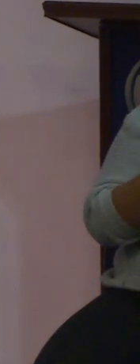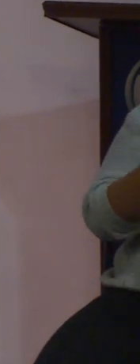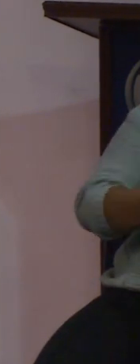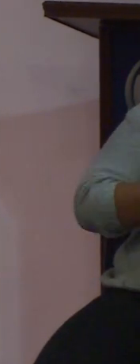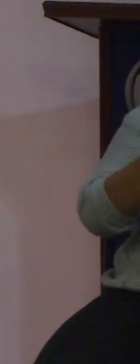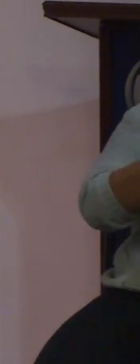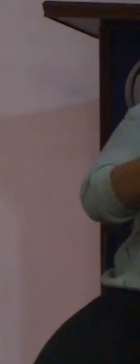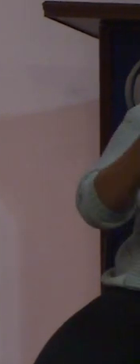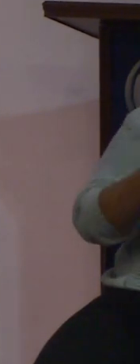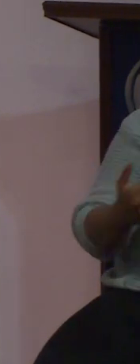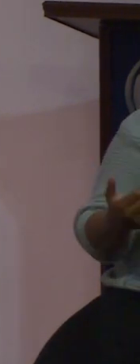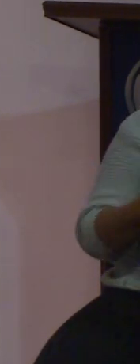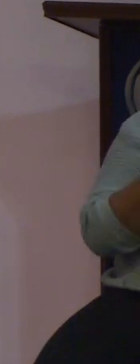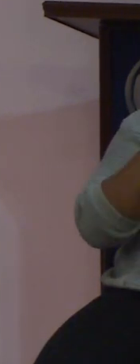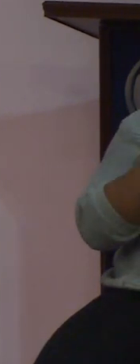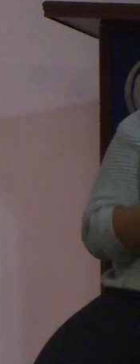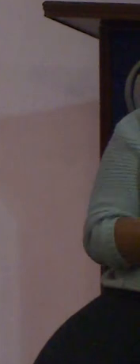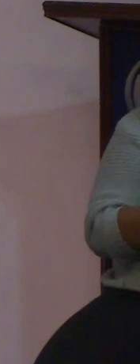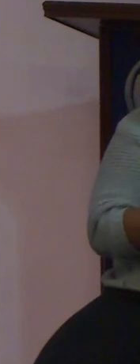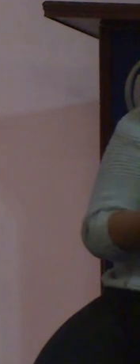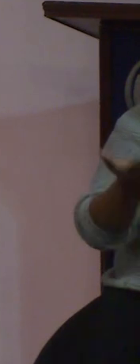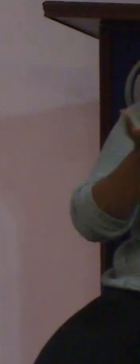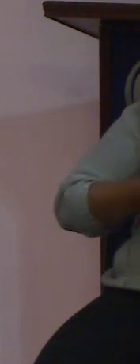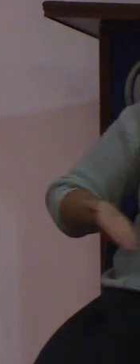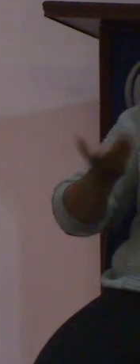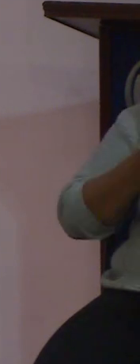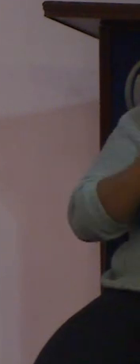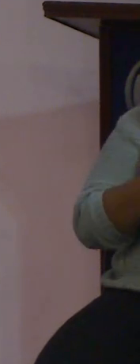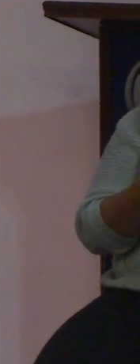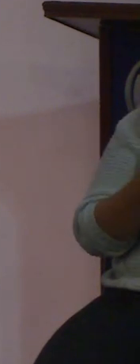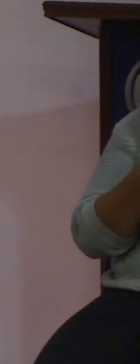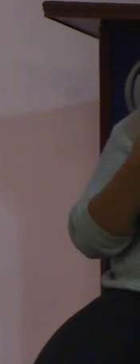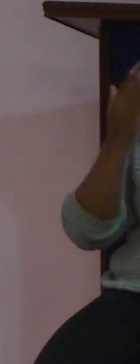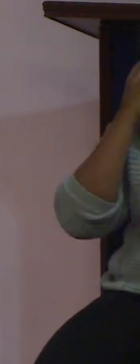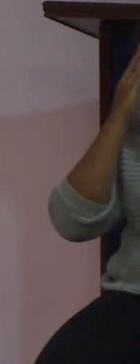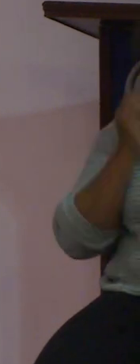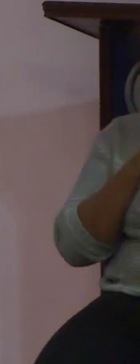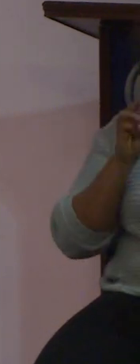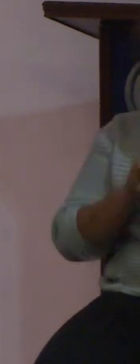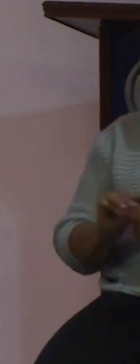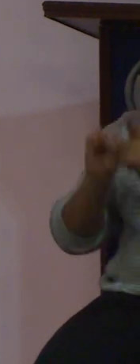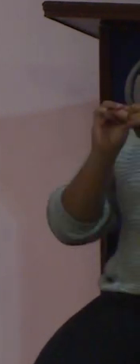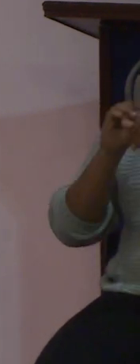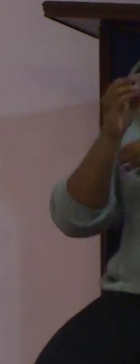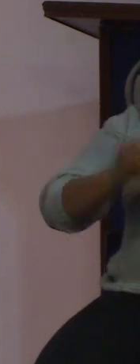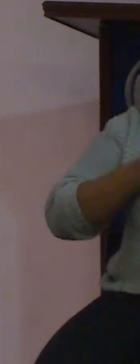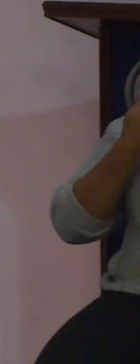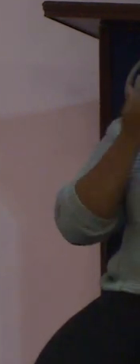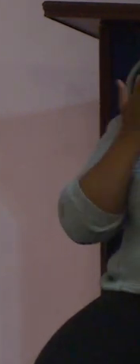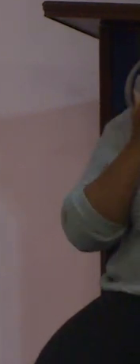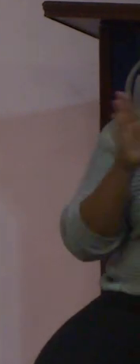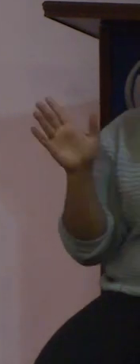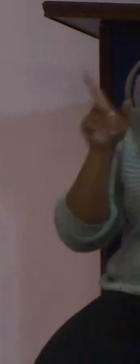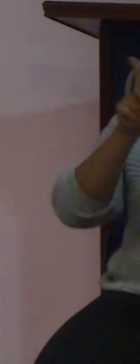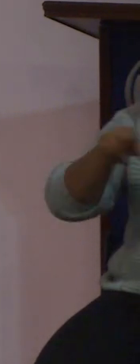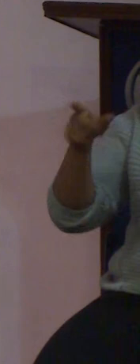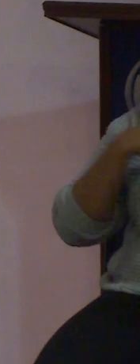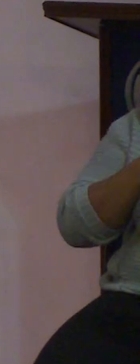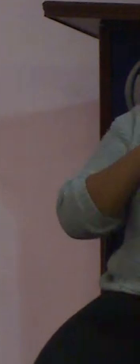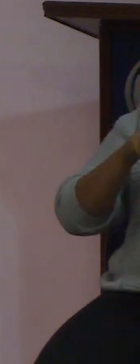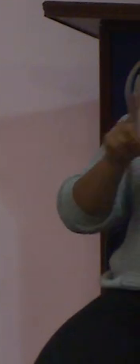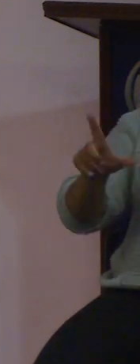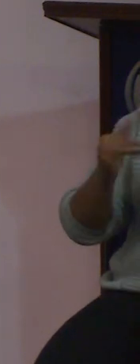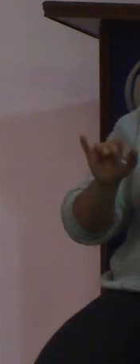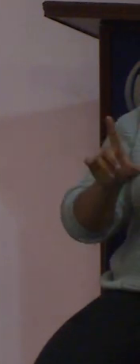las líneas, todo esto se tiene en cuenta y de ahí que se abre ese campo también de profesionalización para nuestros egresados